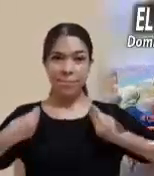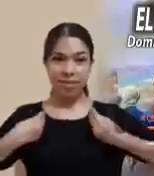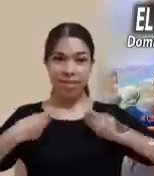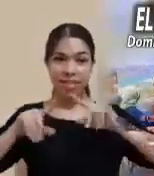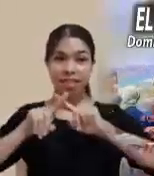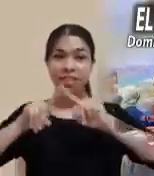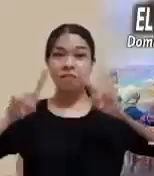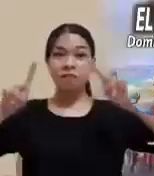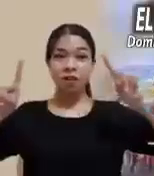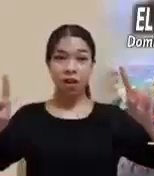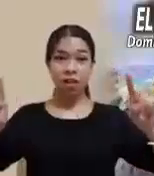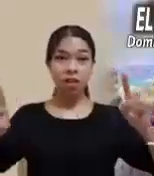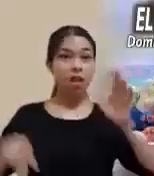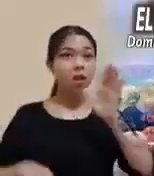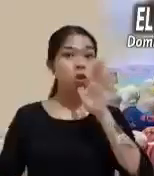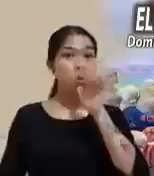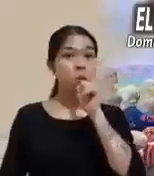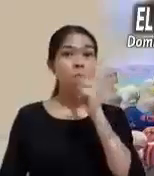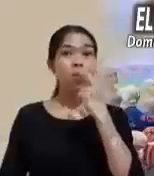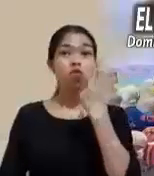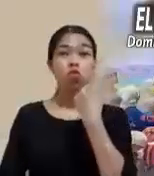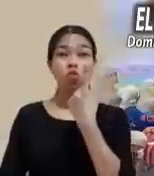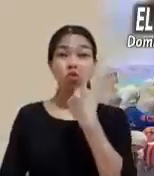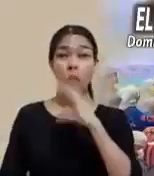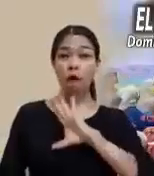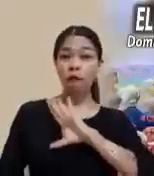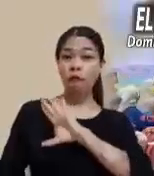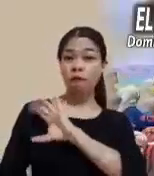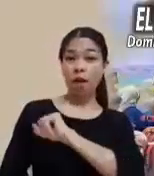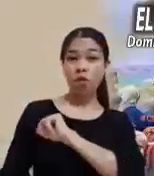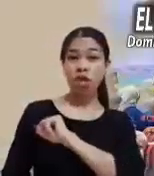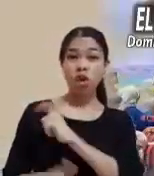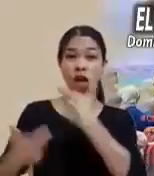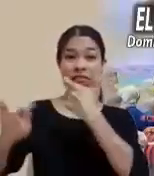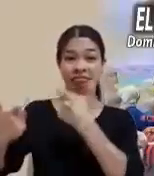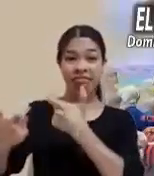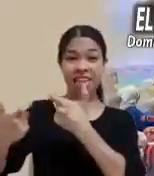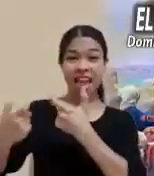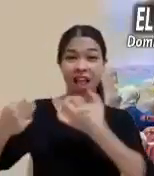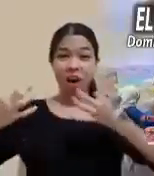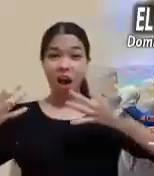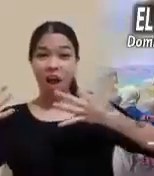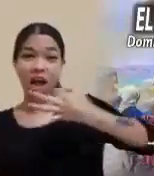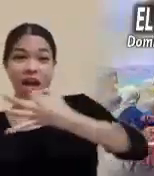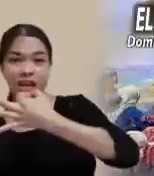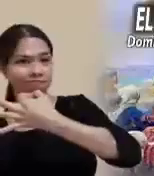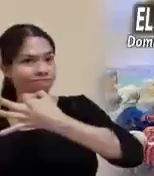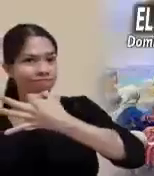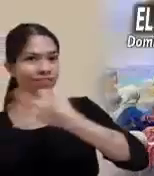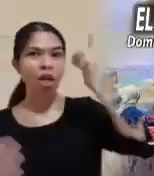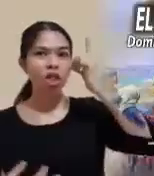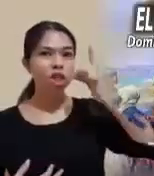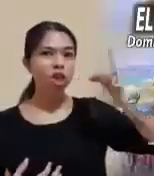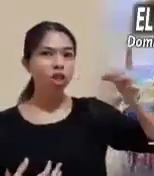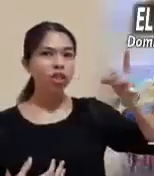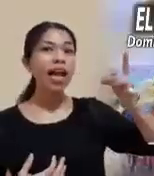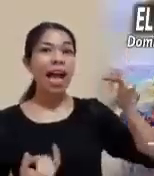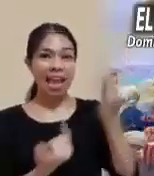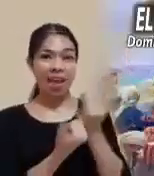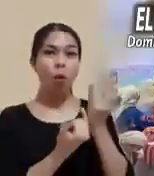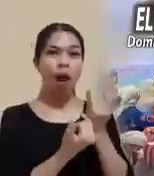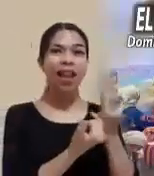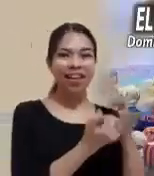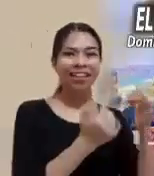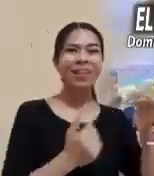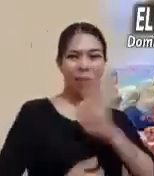práctica. No podemos servir a Dios y al dinero. Jesús recalca hoy el peligro de endiosar